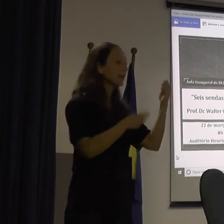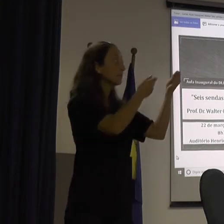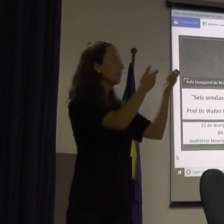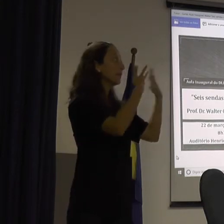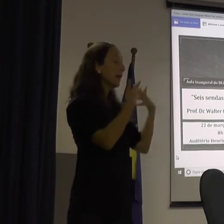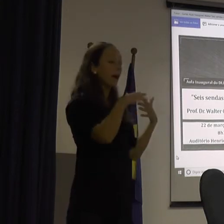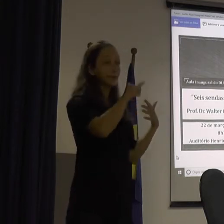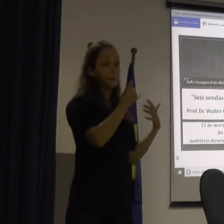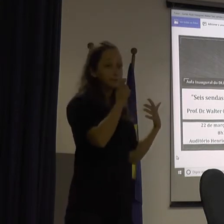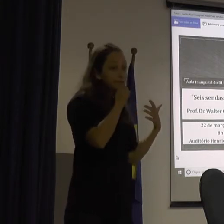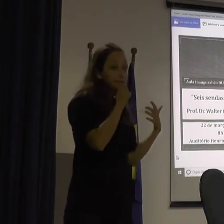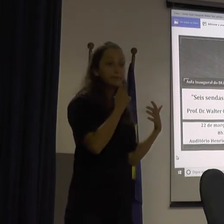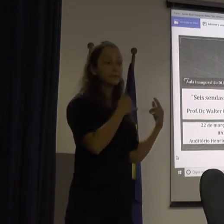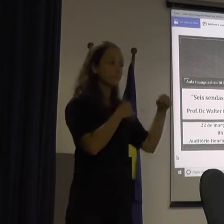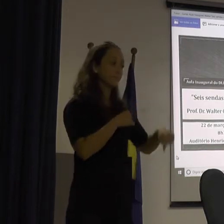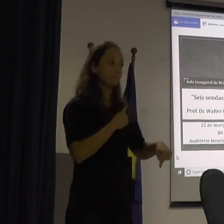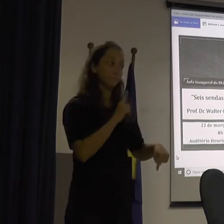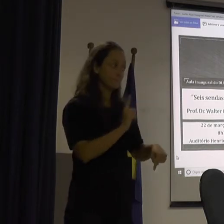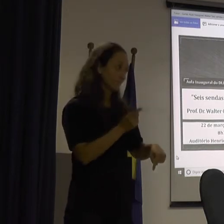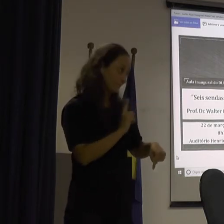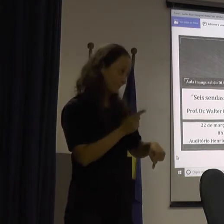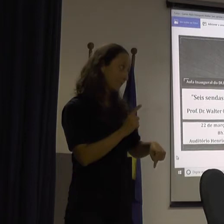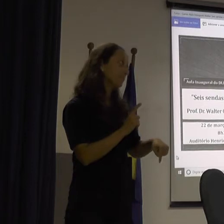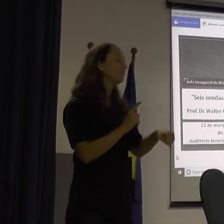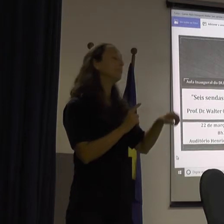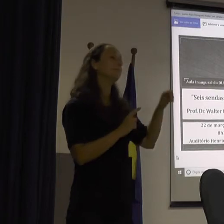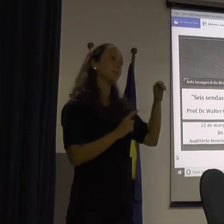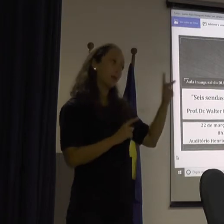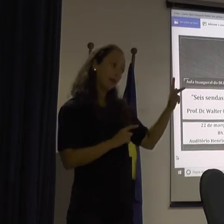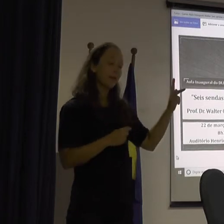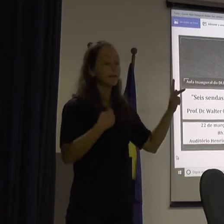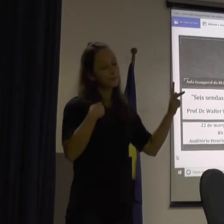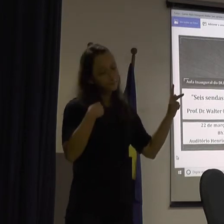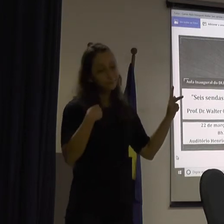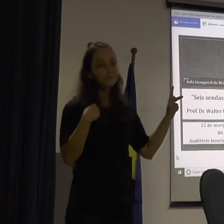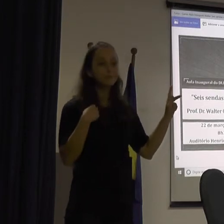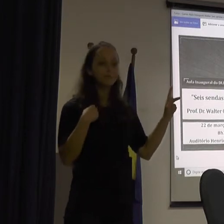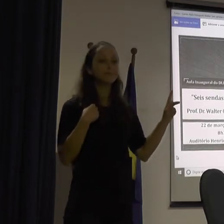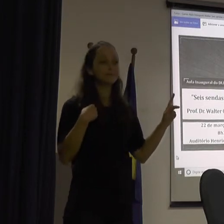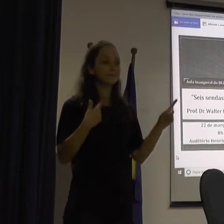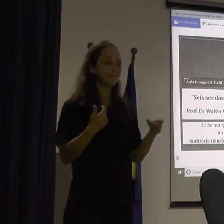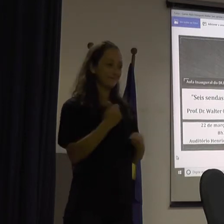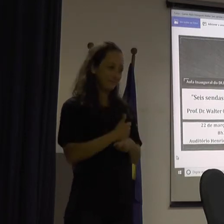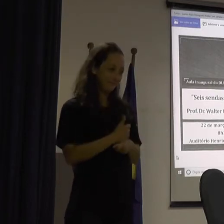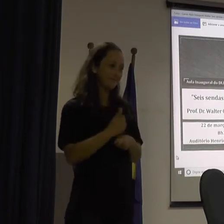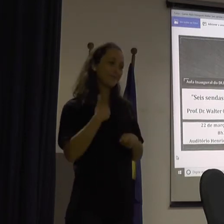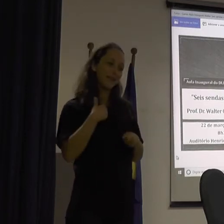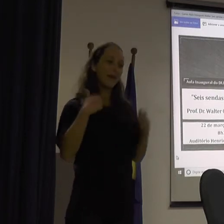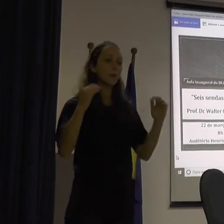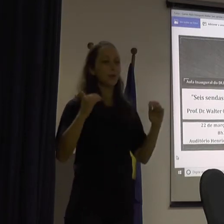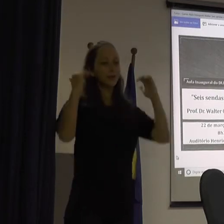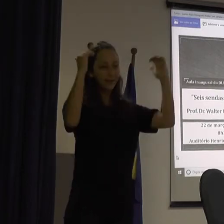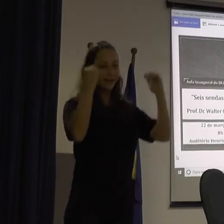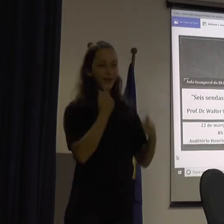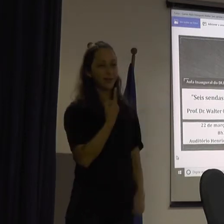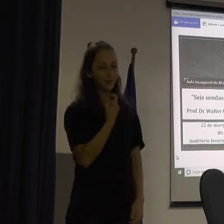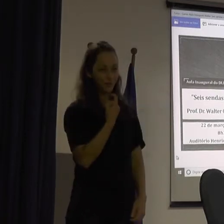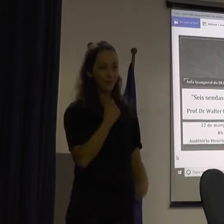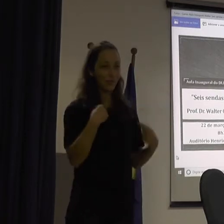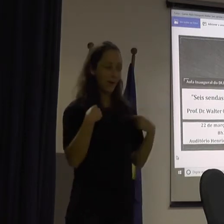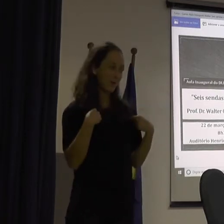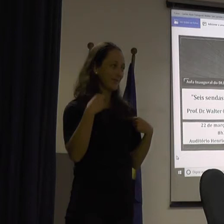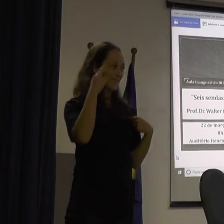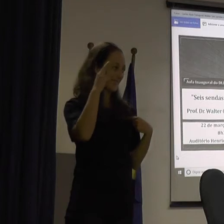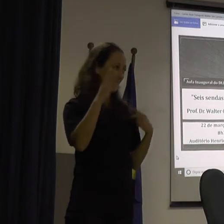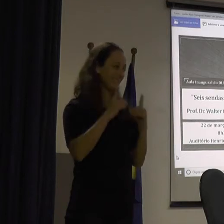puderam vir, tá? Então acho que eu vou fazer só a mesa de autoridades com eu mesmo, tá? E